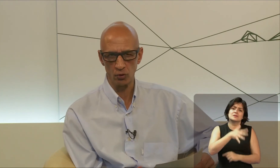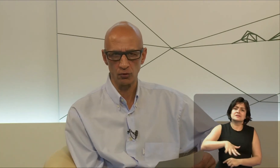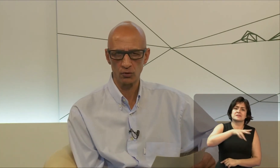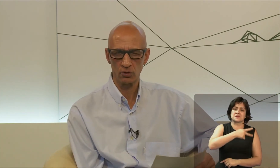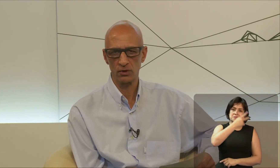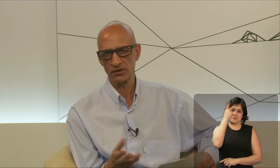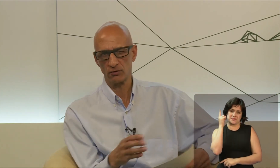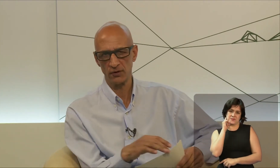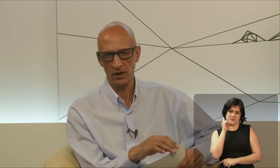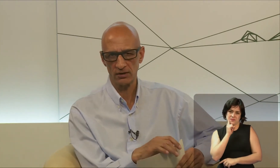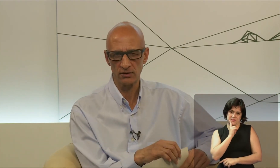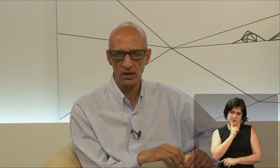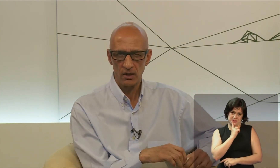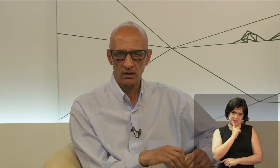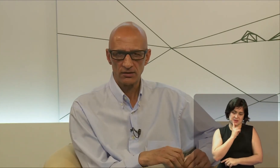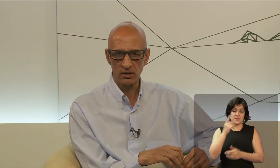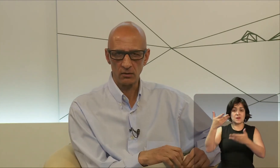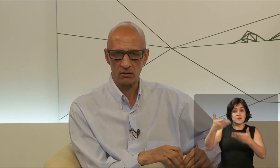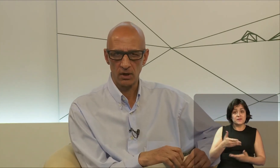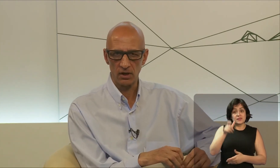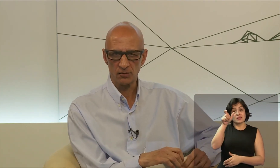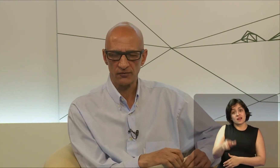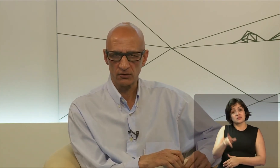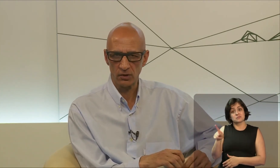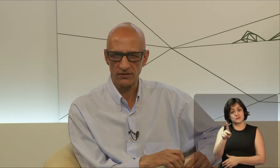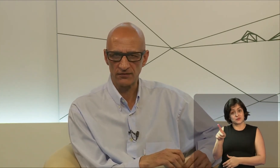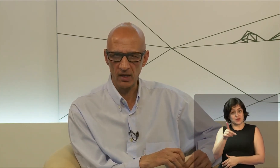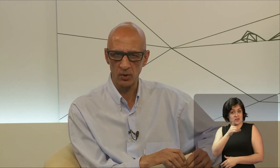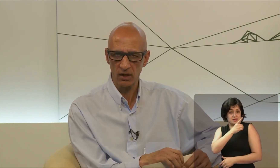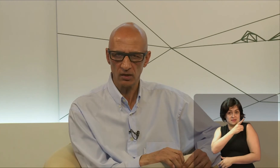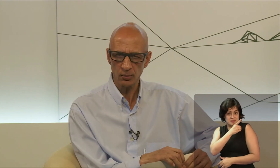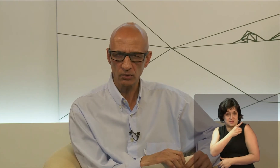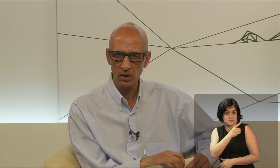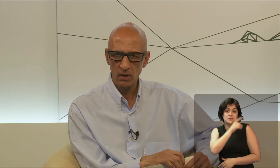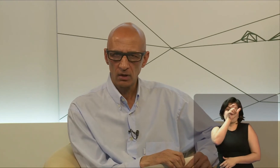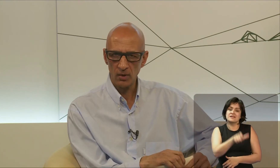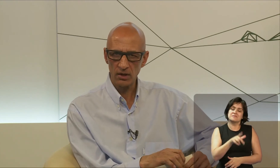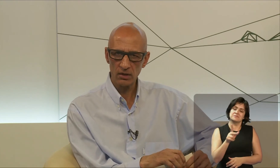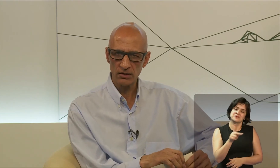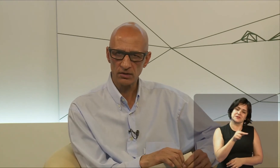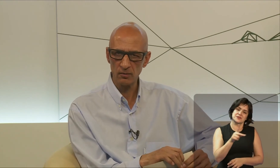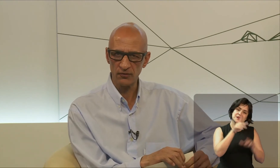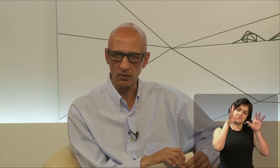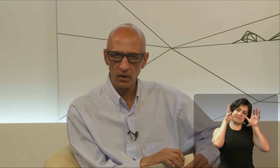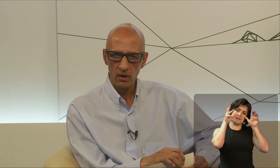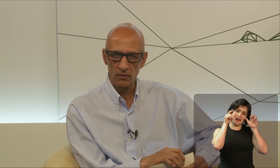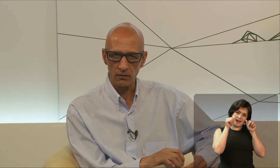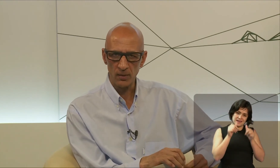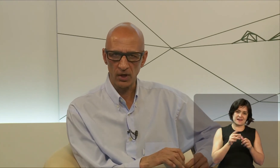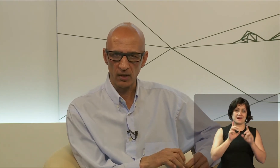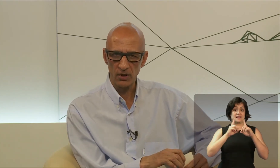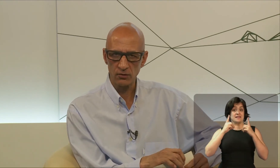surdos. Nossas convidadas são as professoras Débora Campos e Mariane Stampfel, do Departamento de